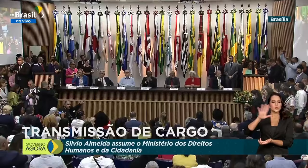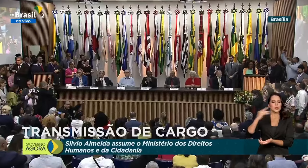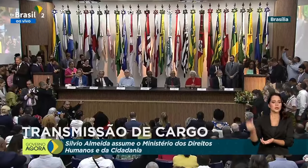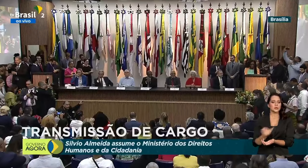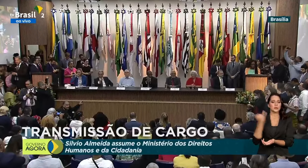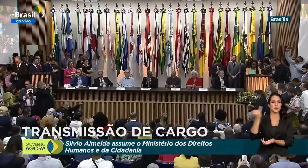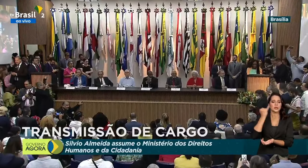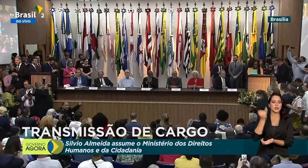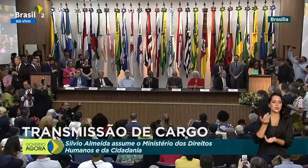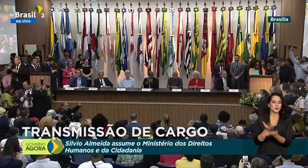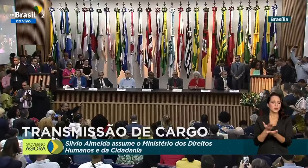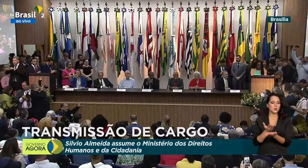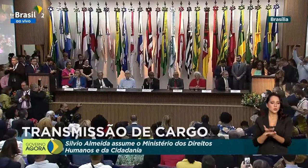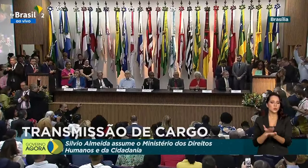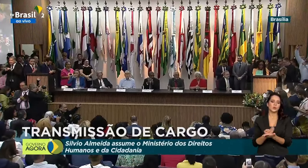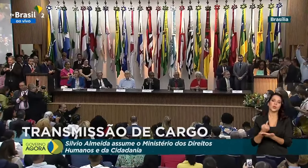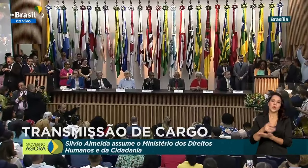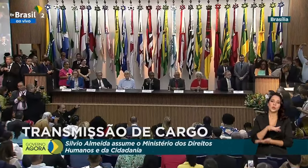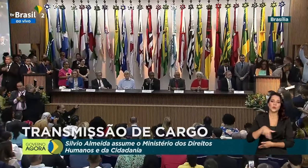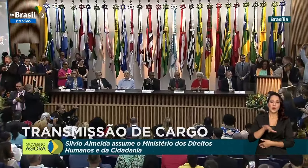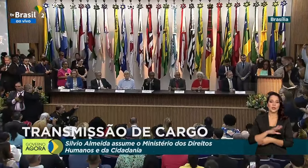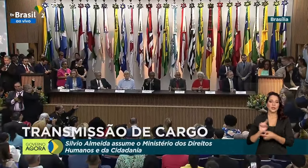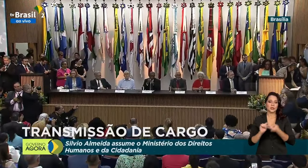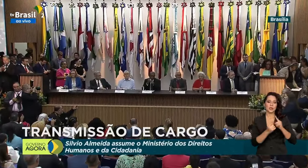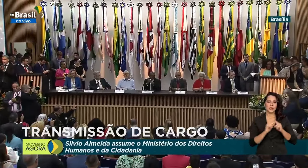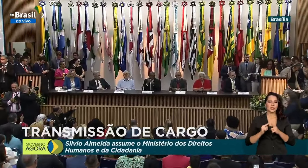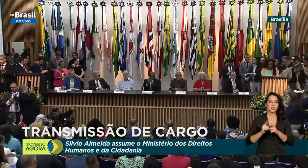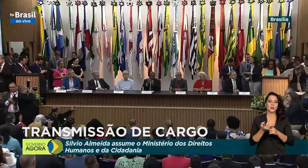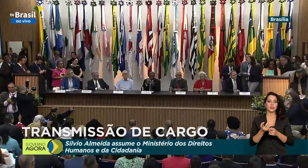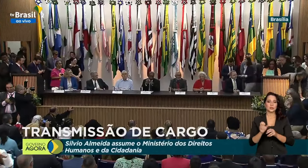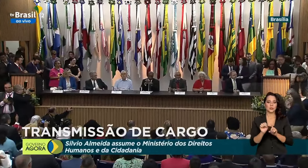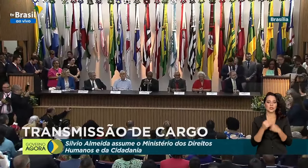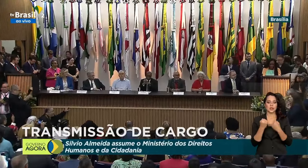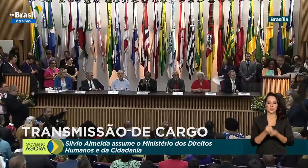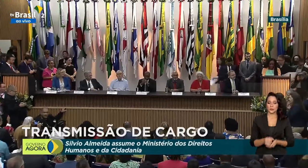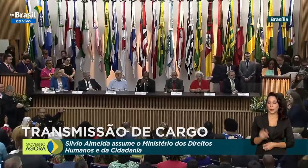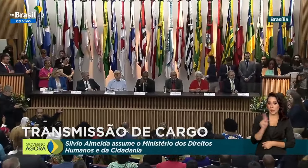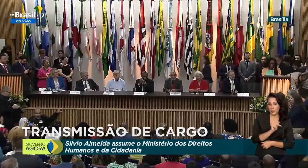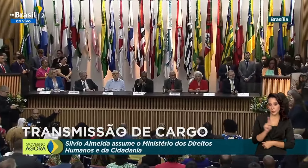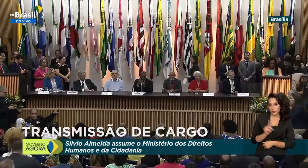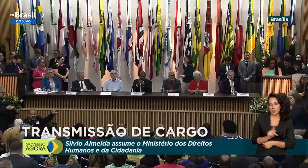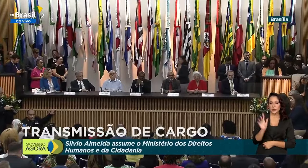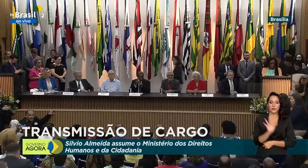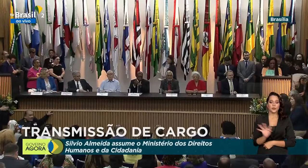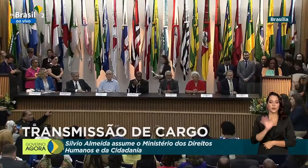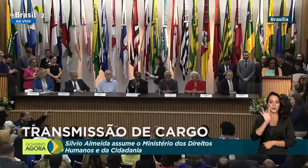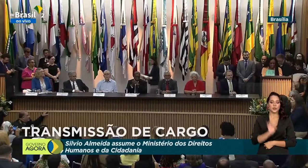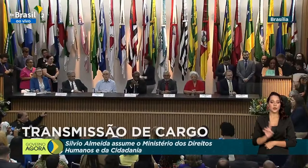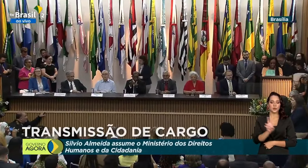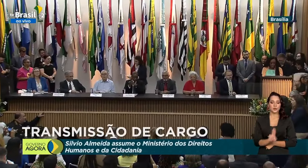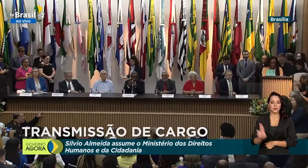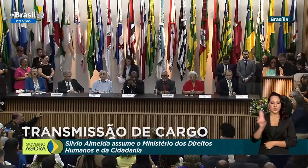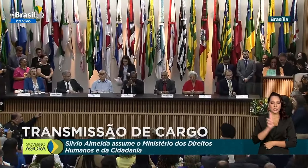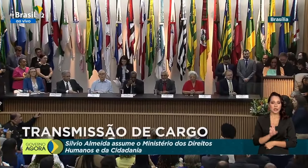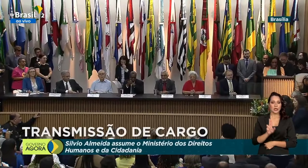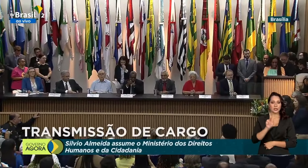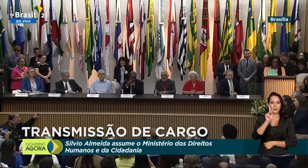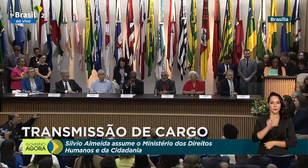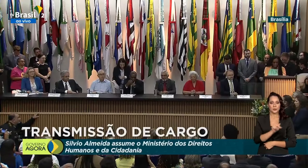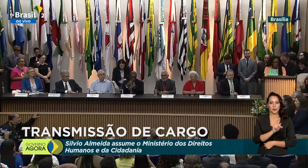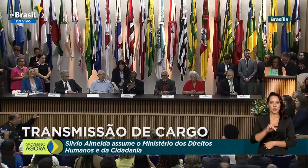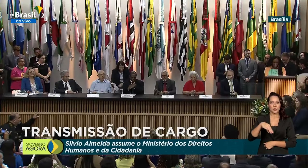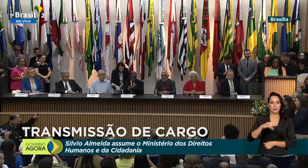importantes estudos recentes no campo das relações sociais é professor da faculdade de direito da Universidade Presbiteriana